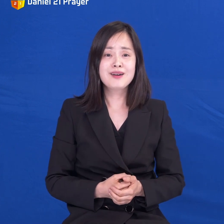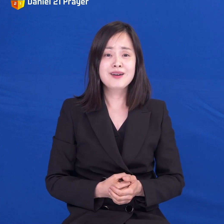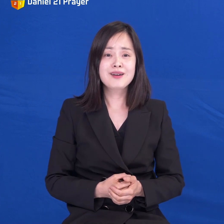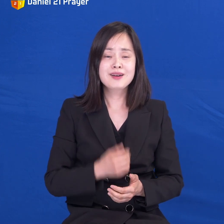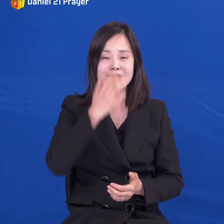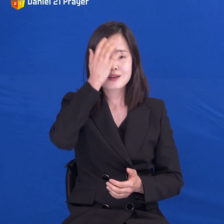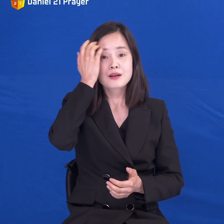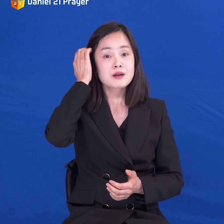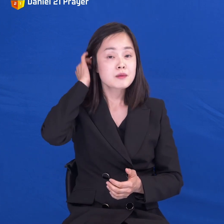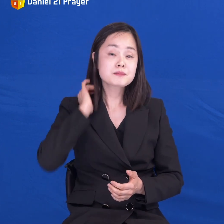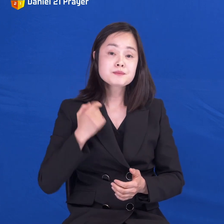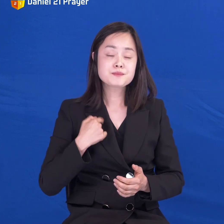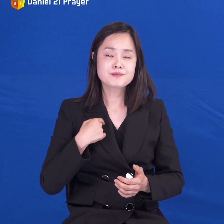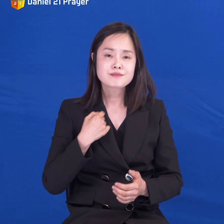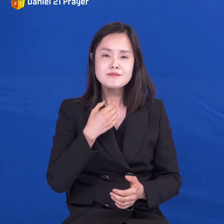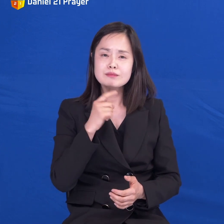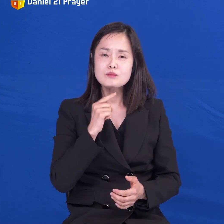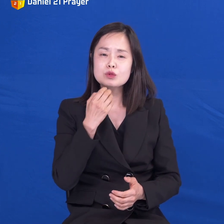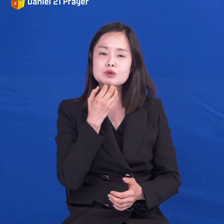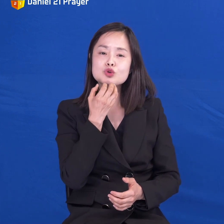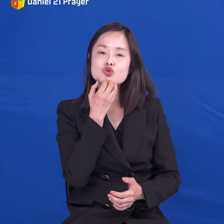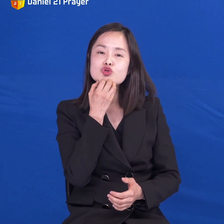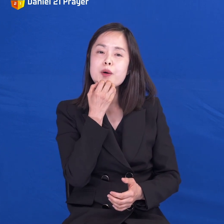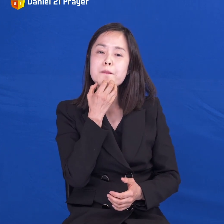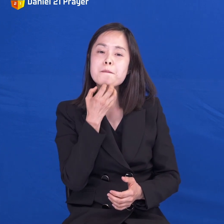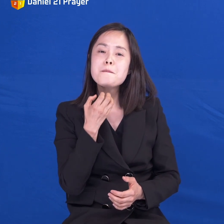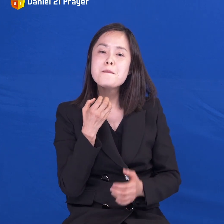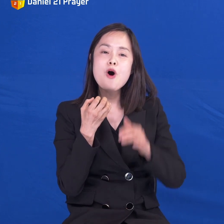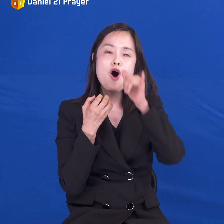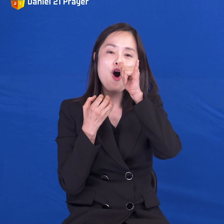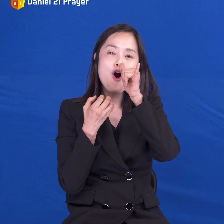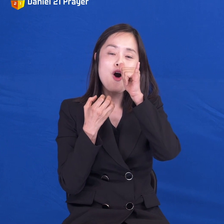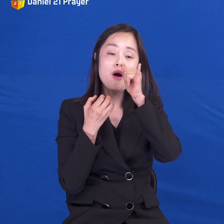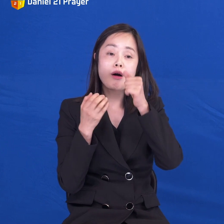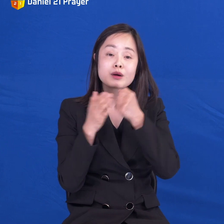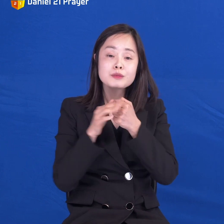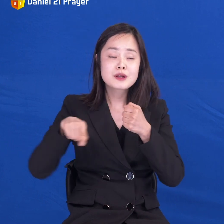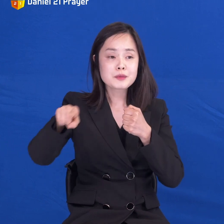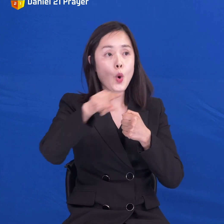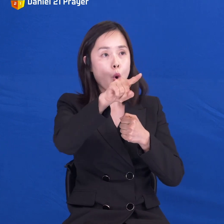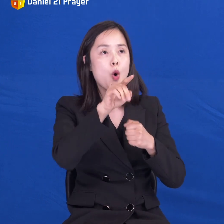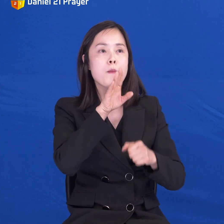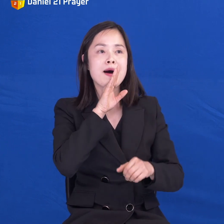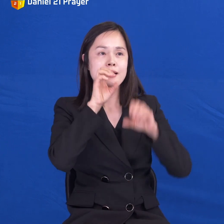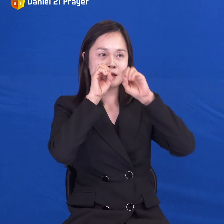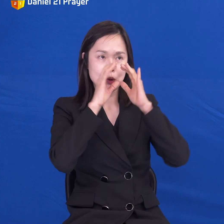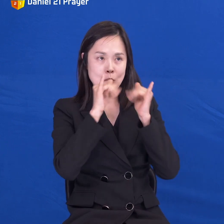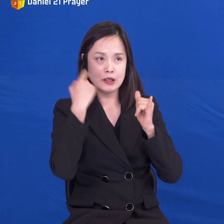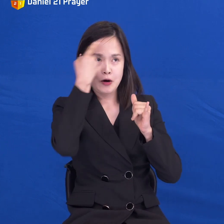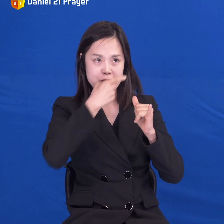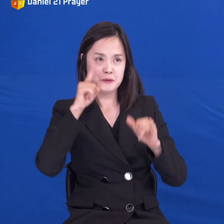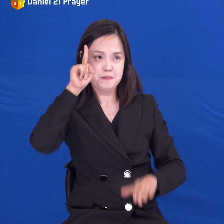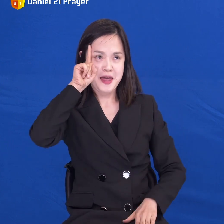나니까 사람들이 선교사님 같아요. 그래서 13년째 시험을 기르고 있습니다.